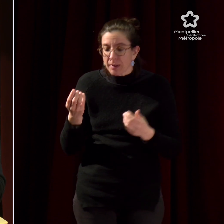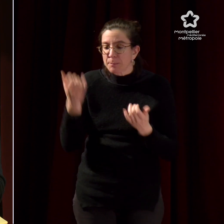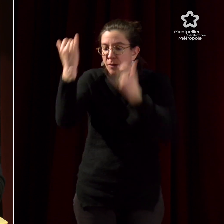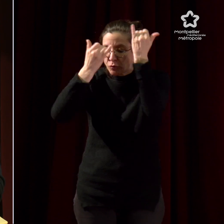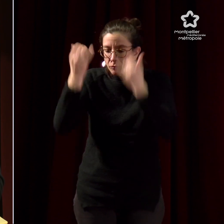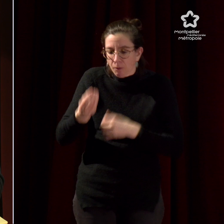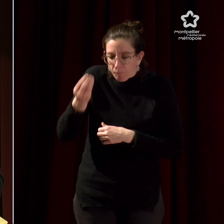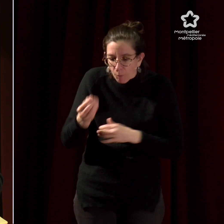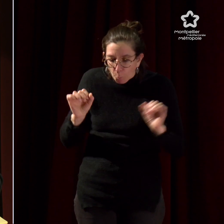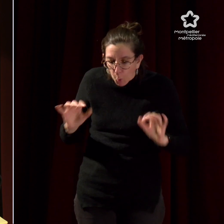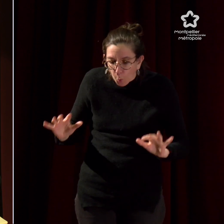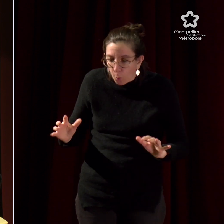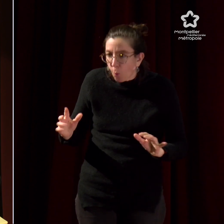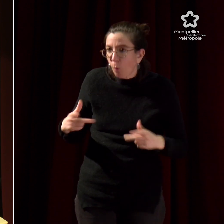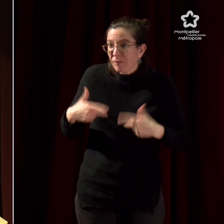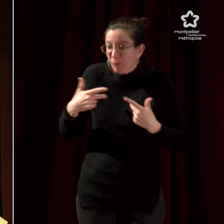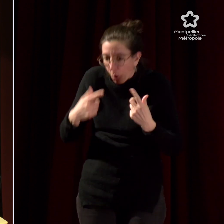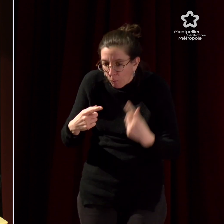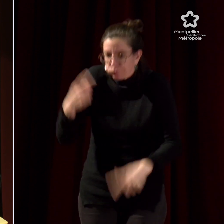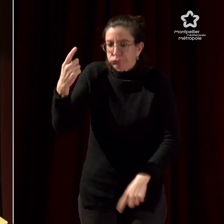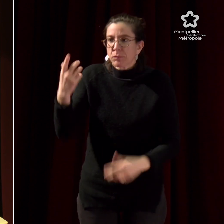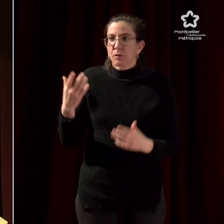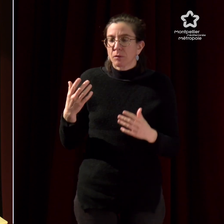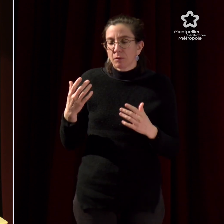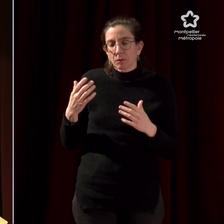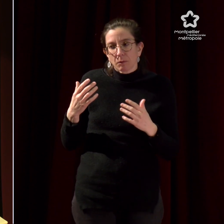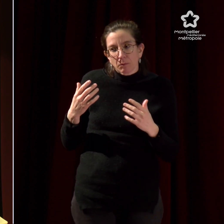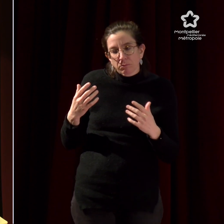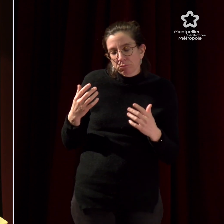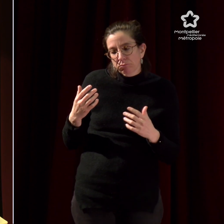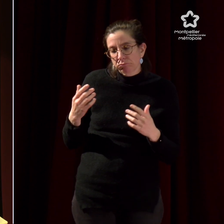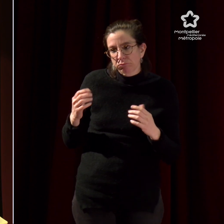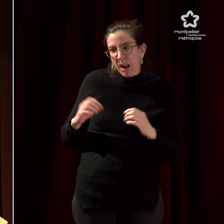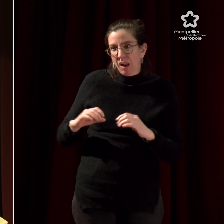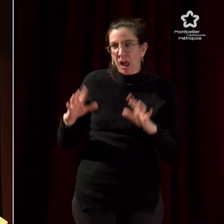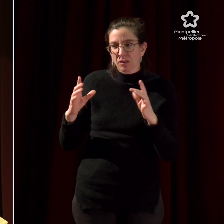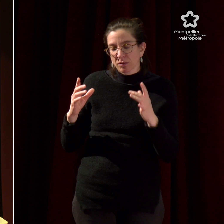pouvait survivre, en général, de toute façon, il pourrait pas se